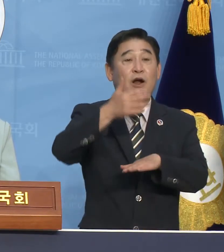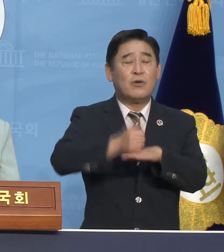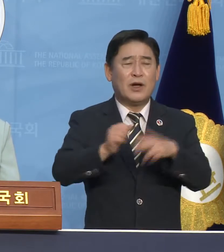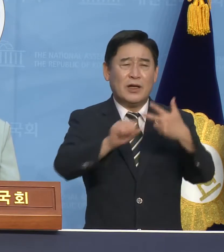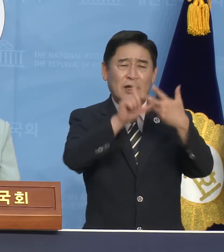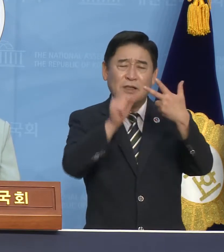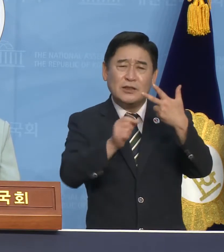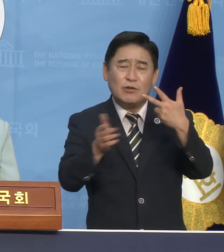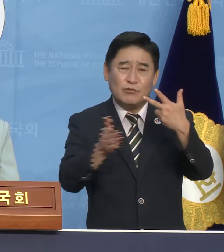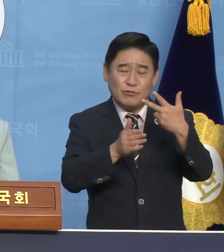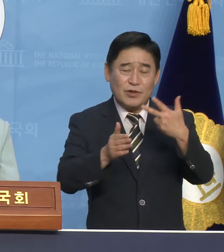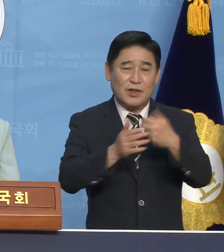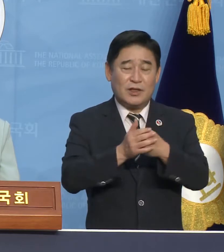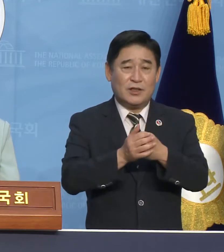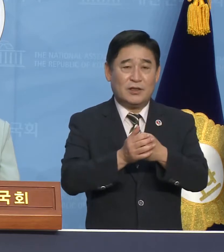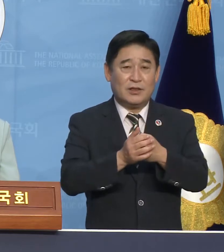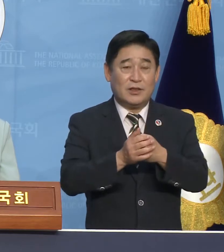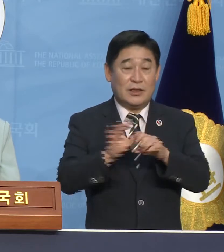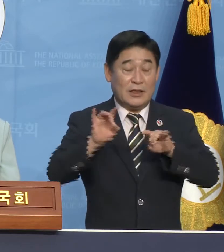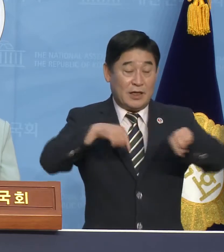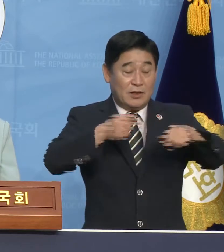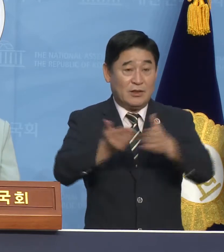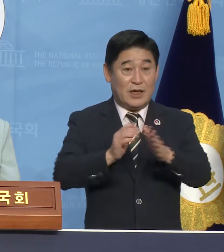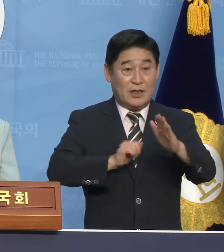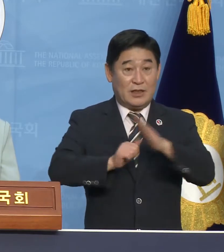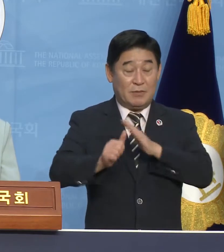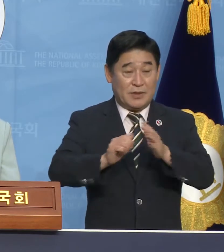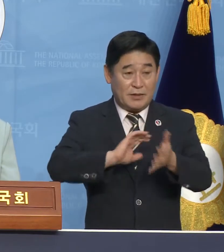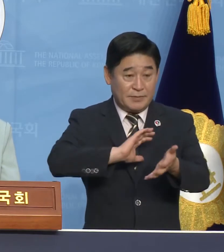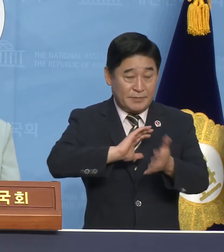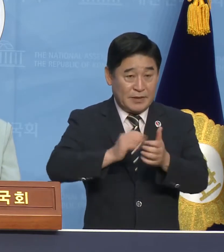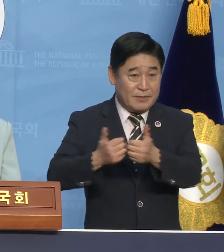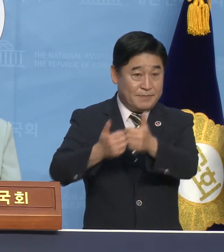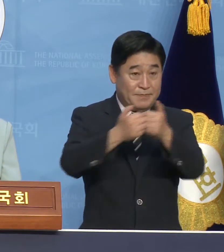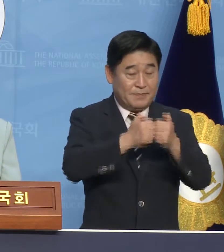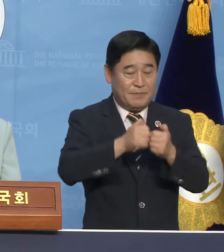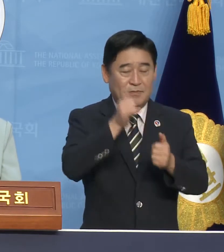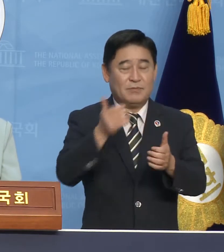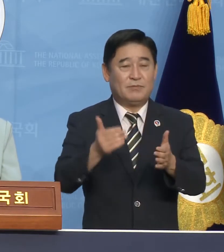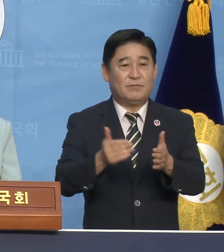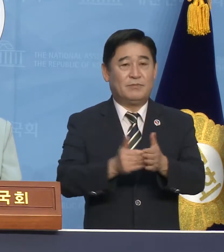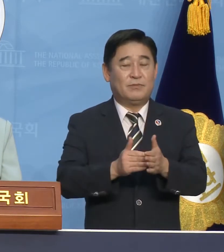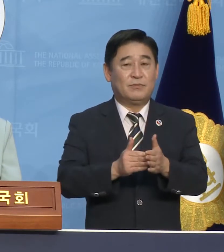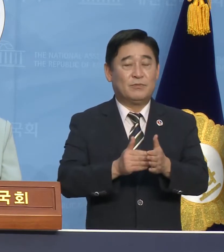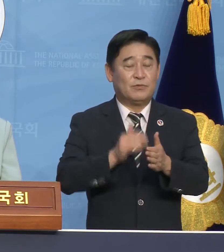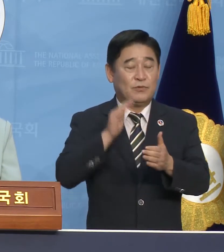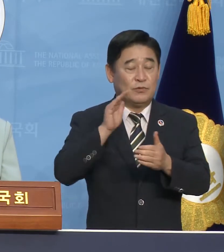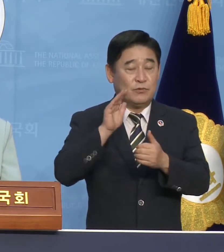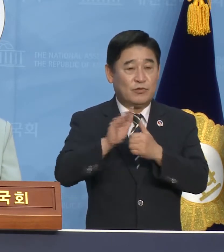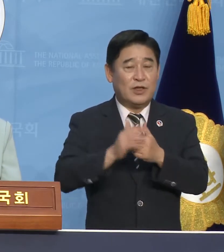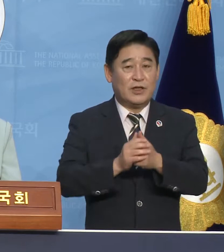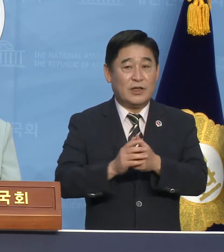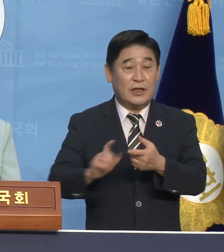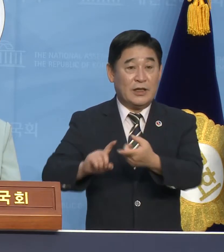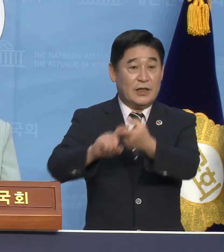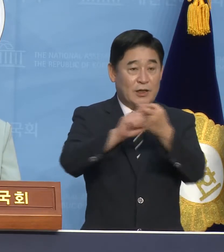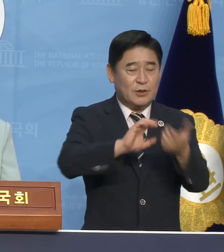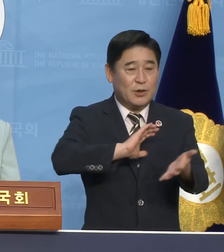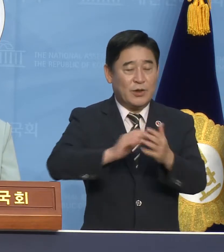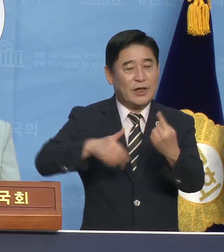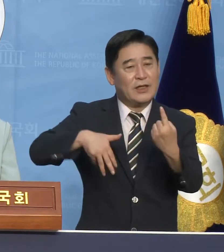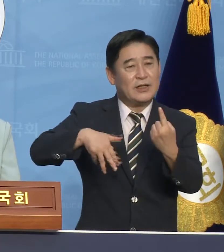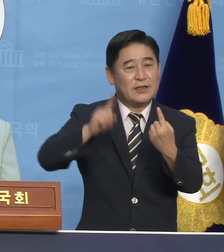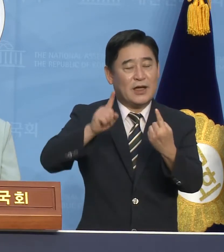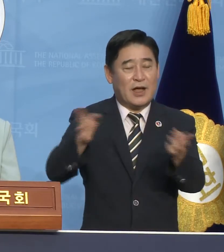7월 중순에 각 정당의 대표자 간담회가 진행이 되었고 이 자리에서 연석회의 결정이 1차적으로